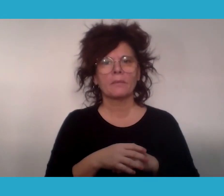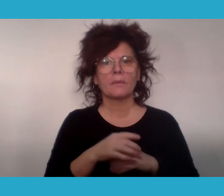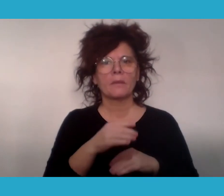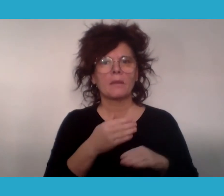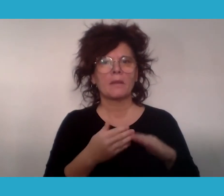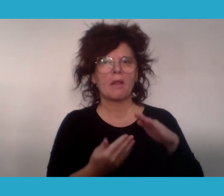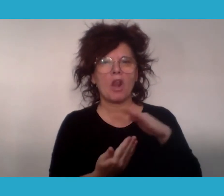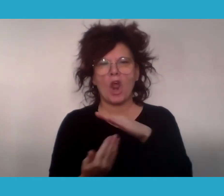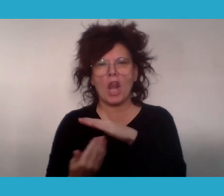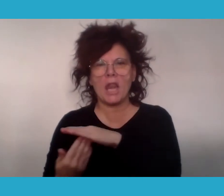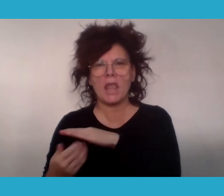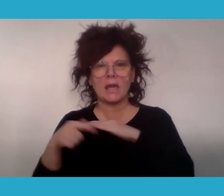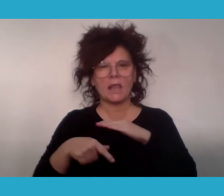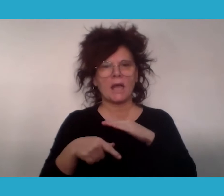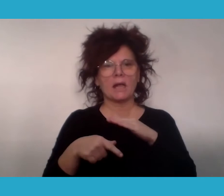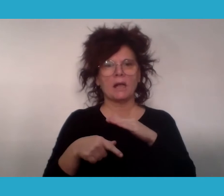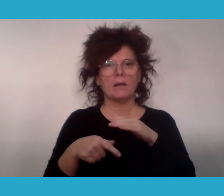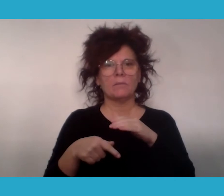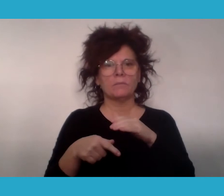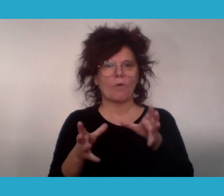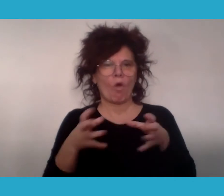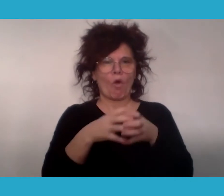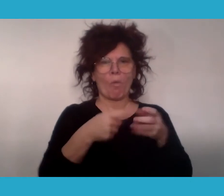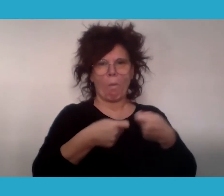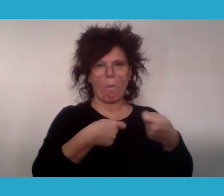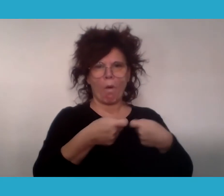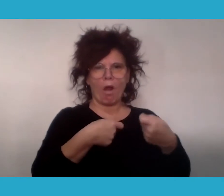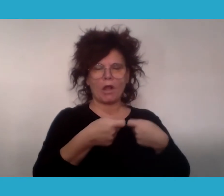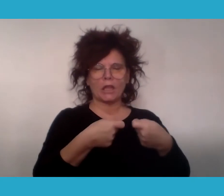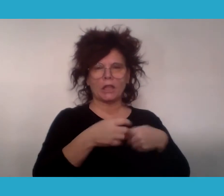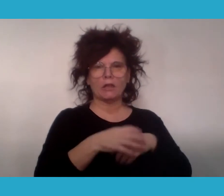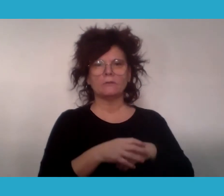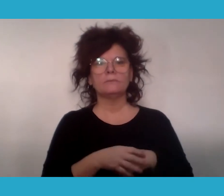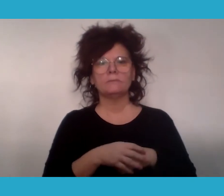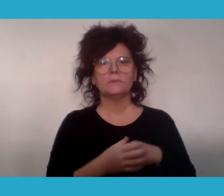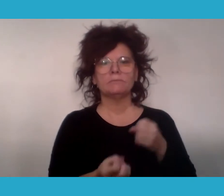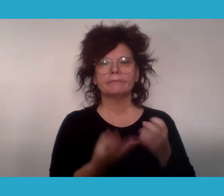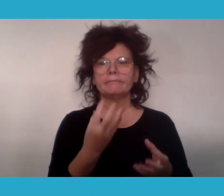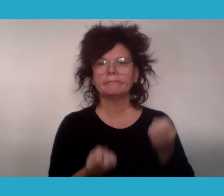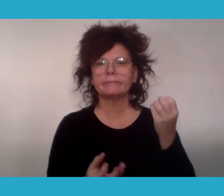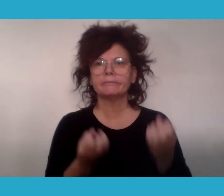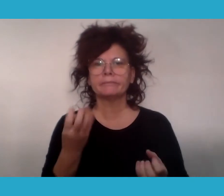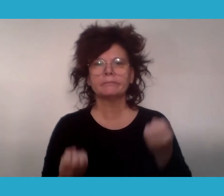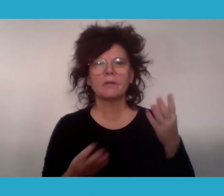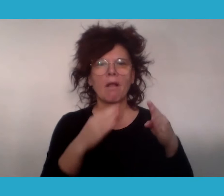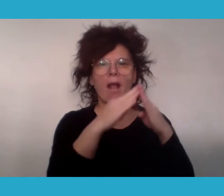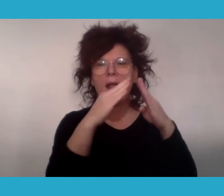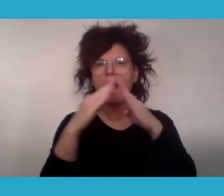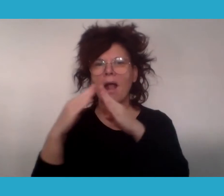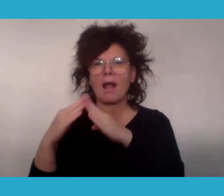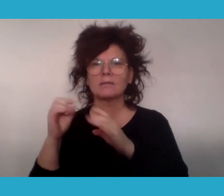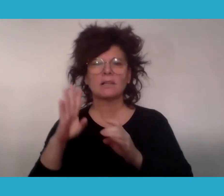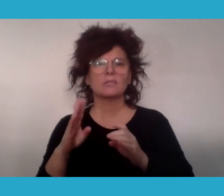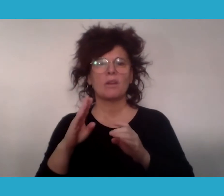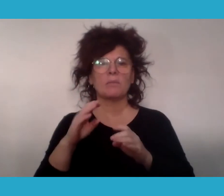esta población consolidaron una casta política y empezaron a aparecer casas de gobierno que simplemente